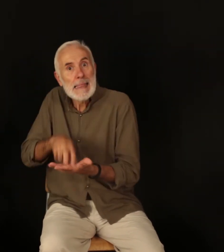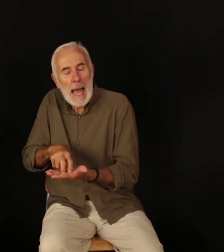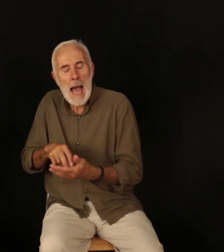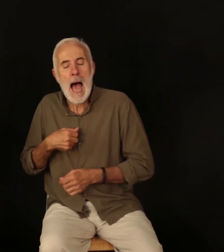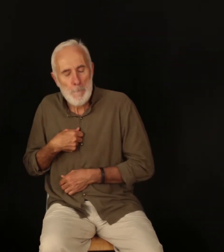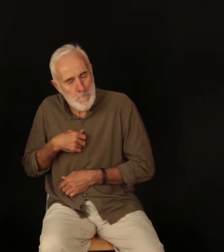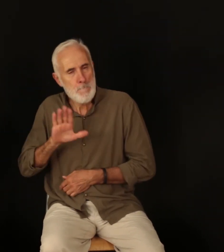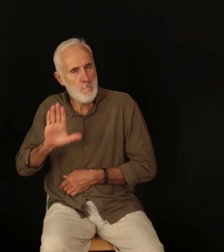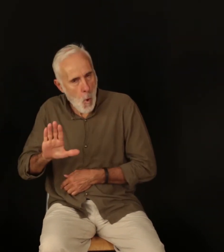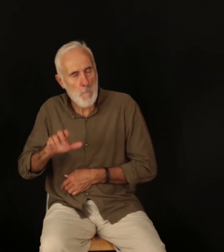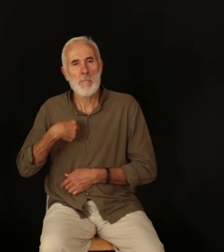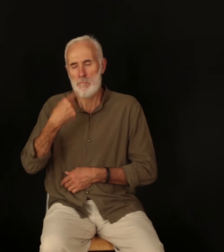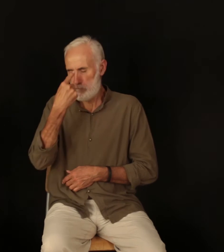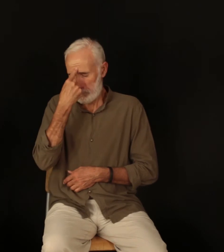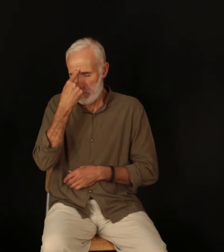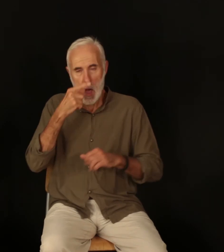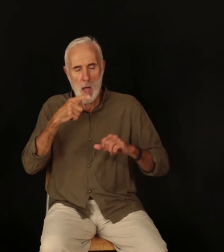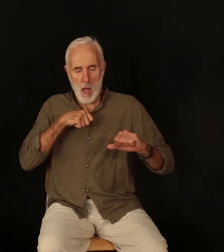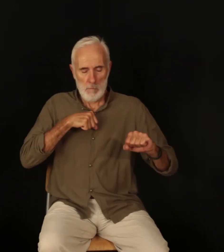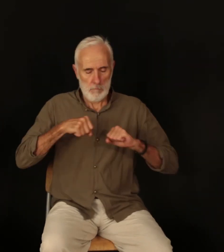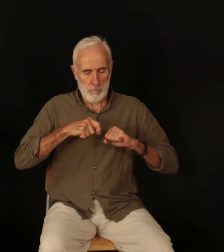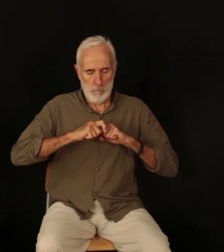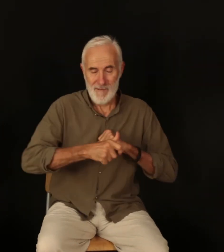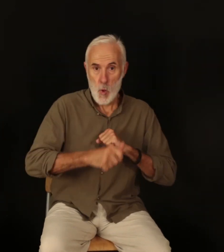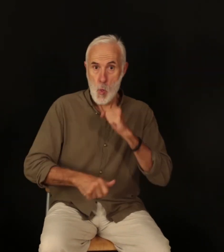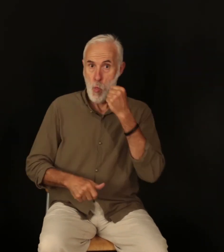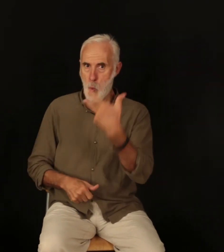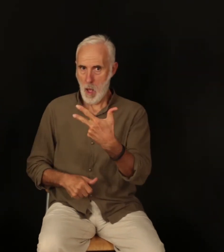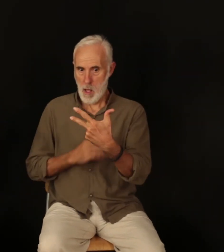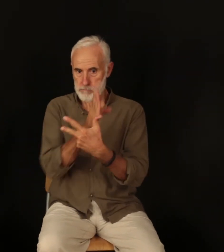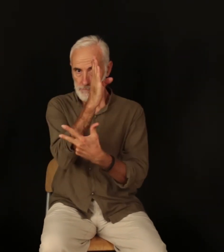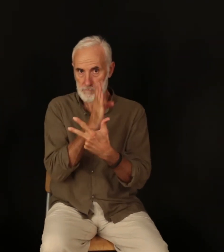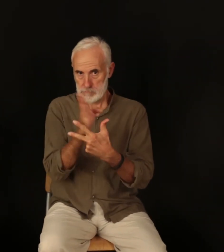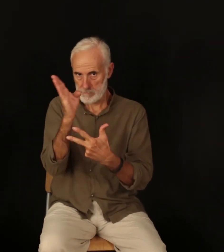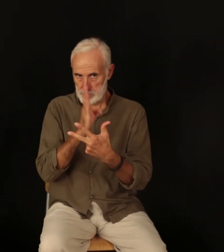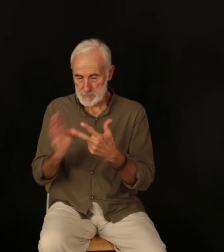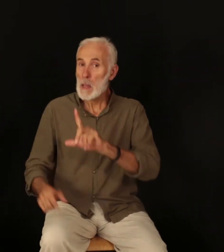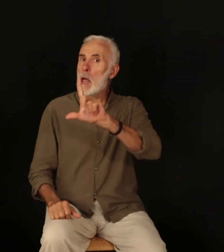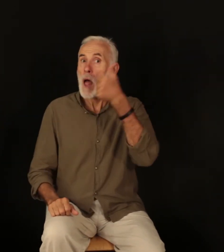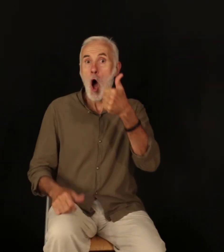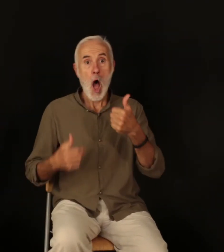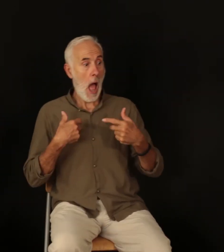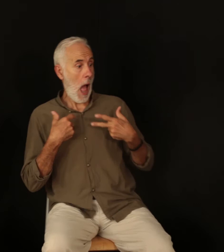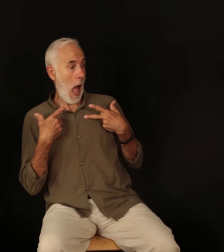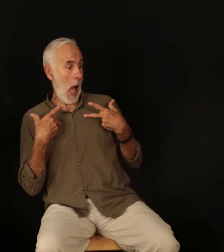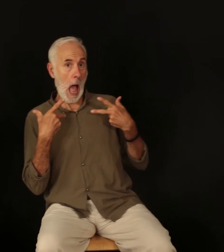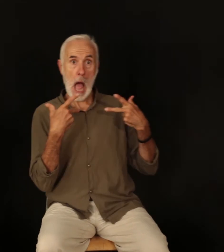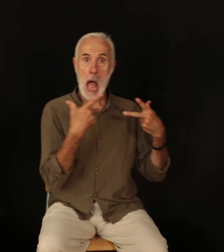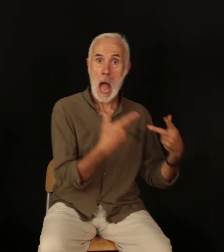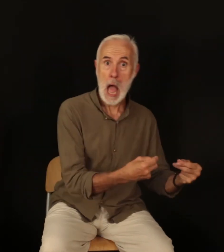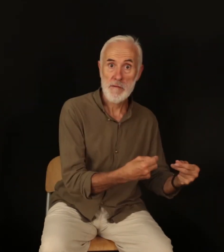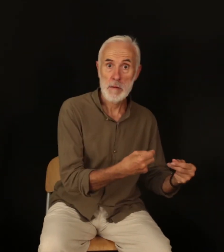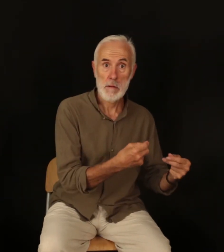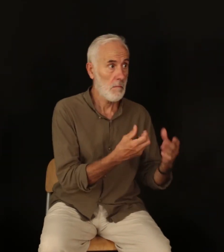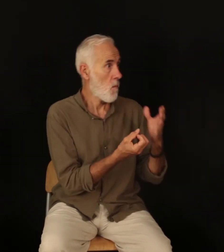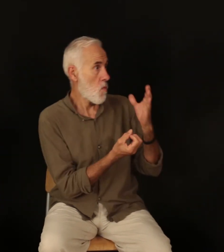3 mouvements différents. Le premier étant celui de débarquer, donc de poser le pied à terre dans un nouveau territoire,